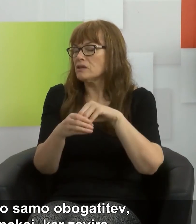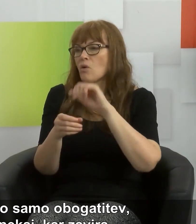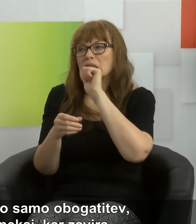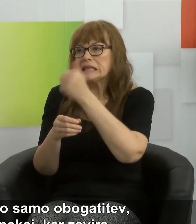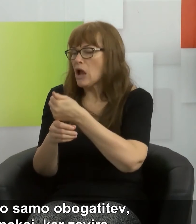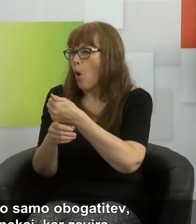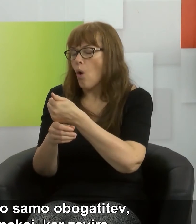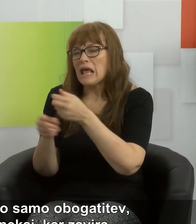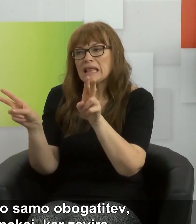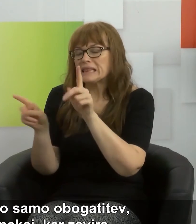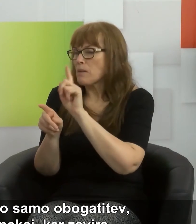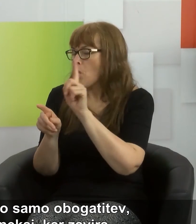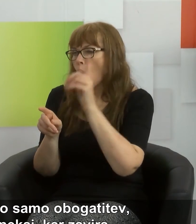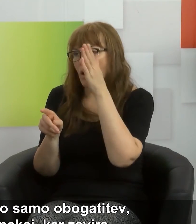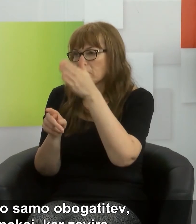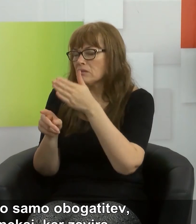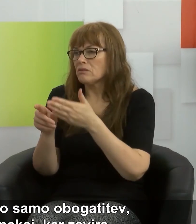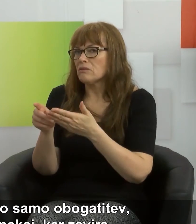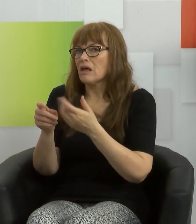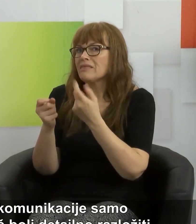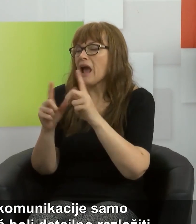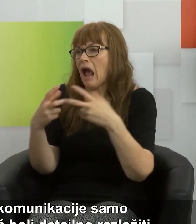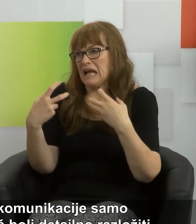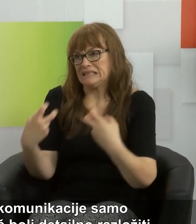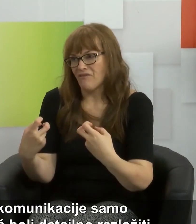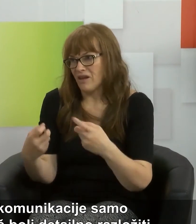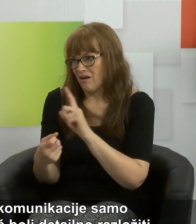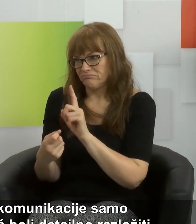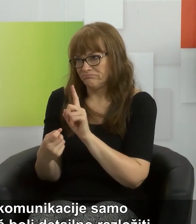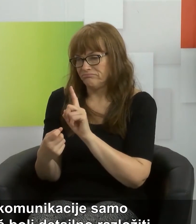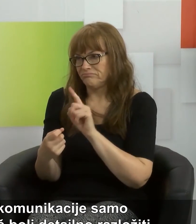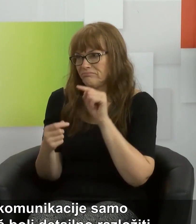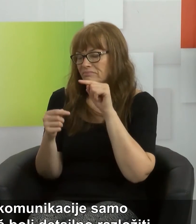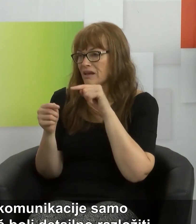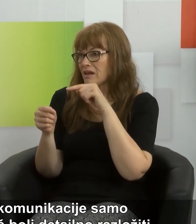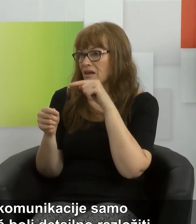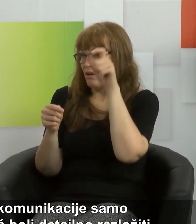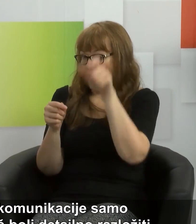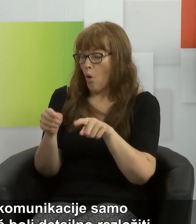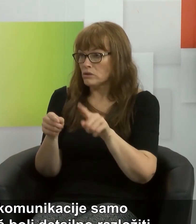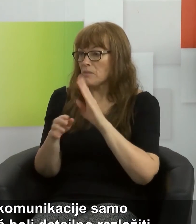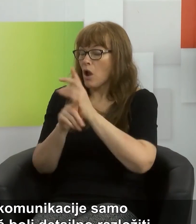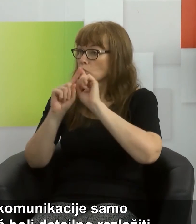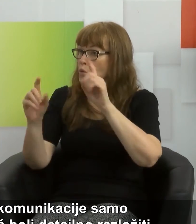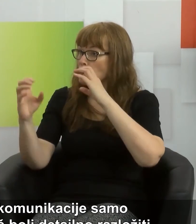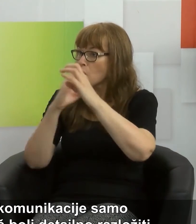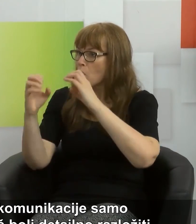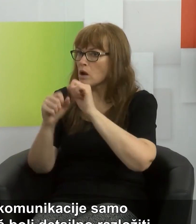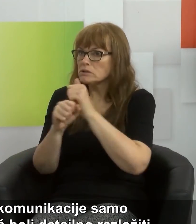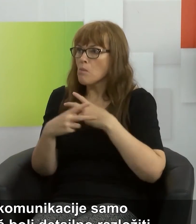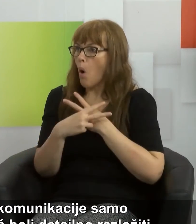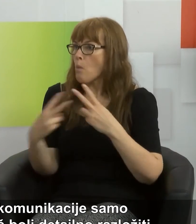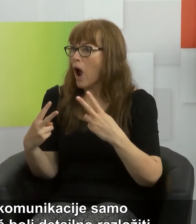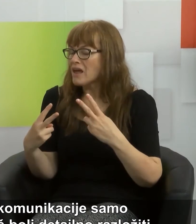Nikoli ne more biti nekaj, kar zavira, ker ti preko drugačne komunikacije samo